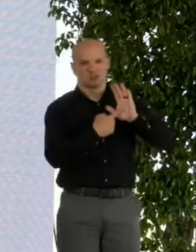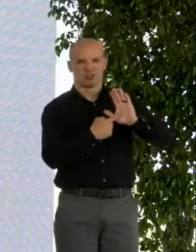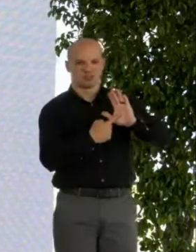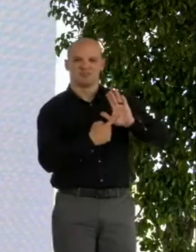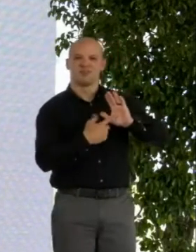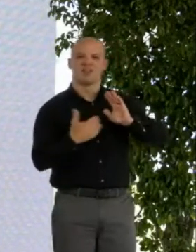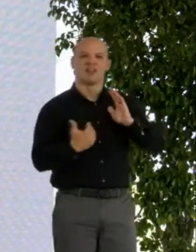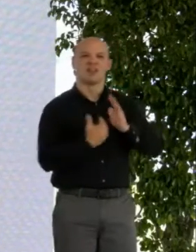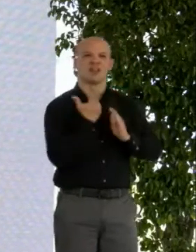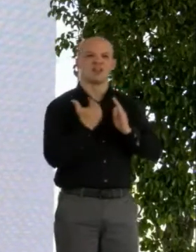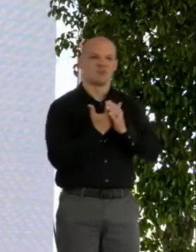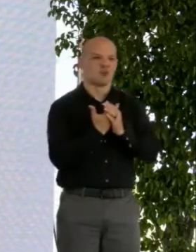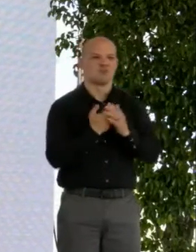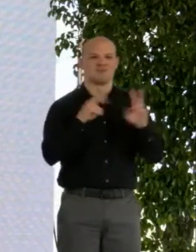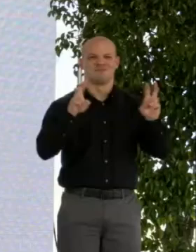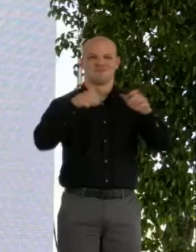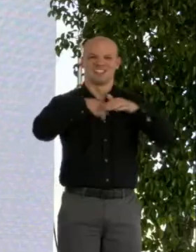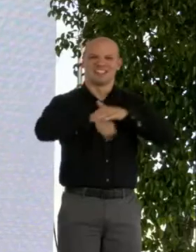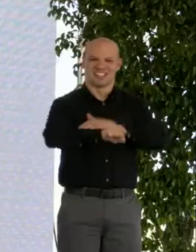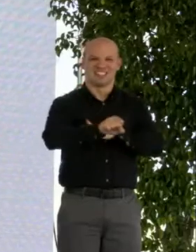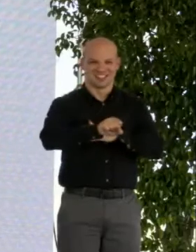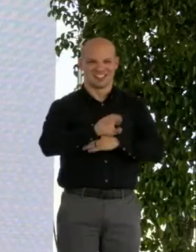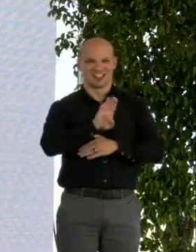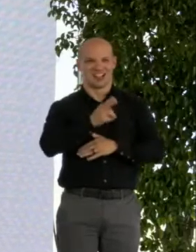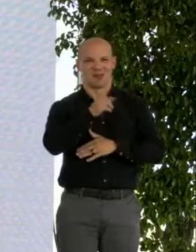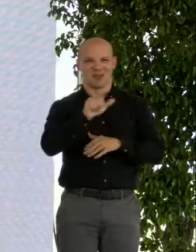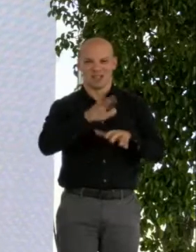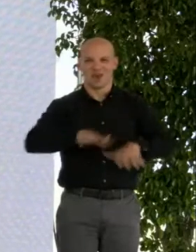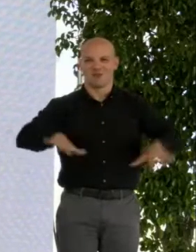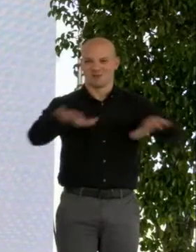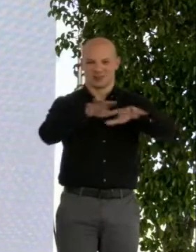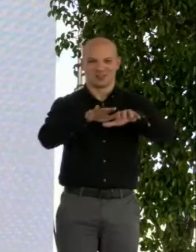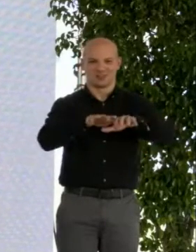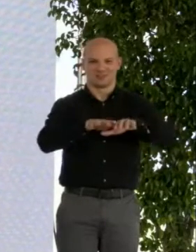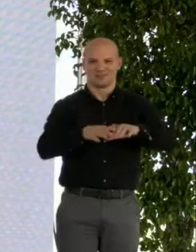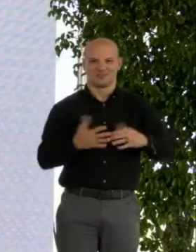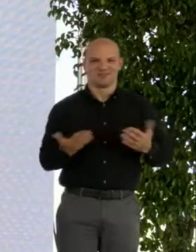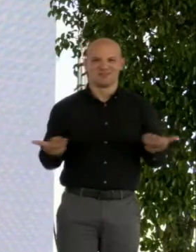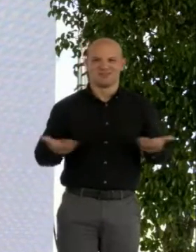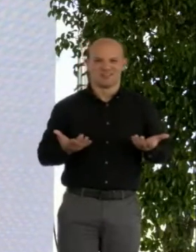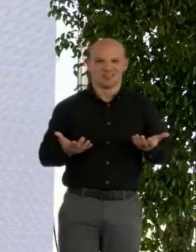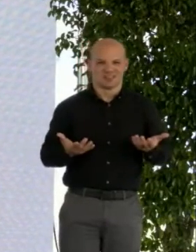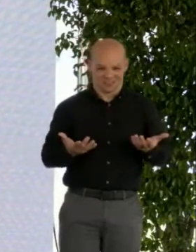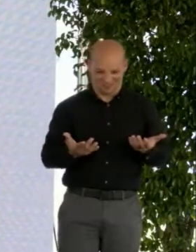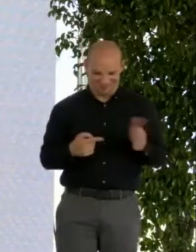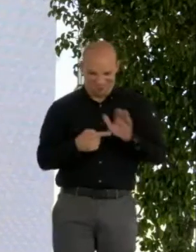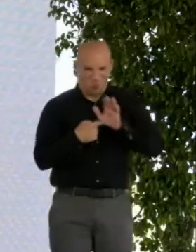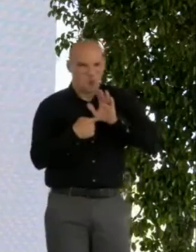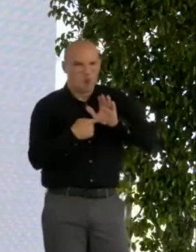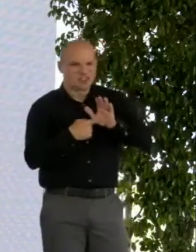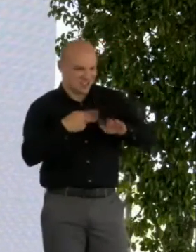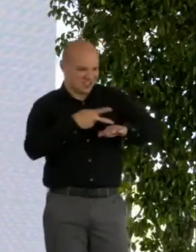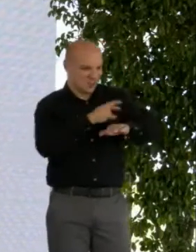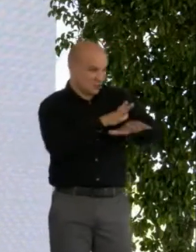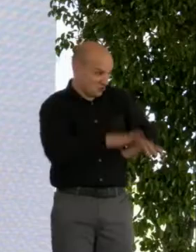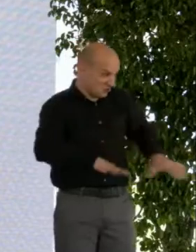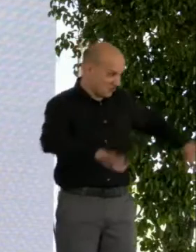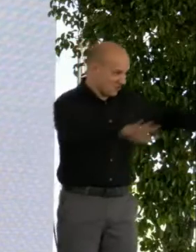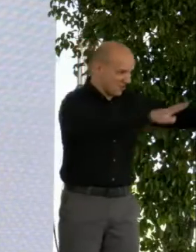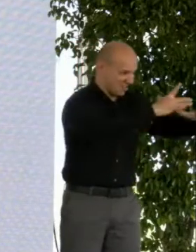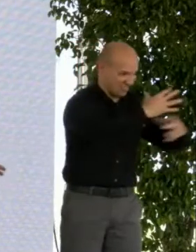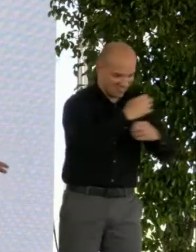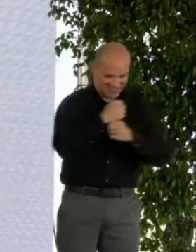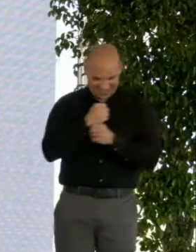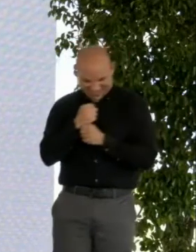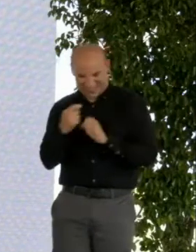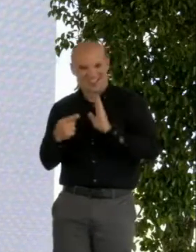el nuevo renacer de Bahía Urbana, lo que va a abrir una puerta a todo lo que Puerto Rico tiene que ofrecer para los puertorriqueños y